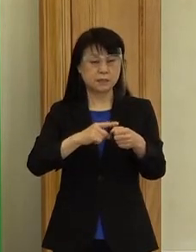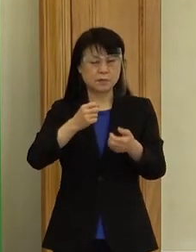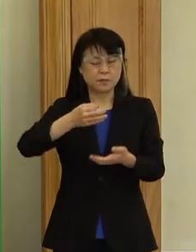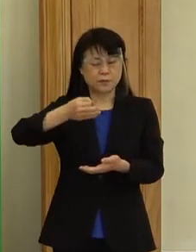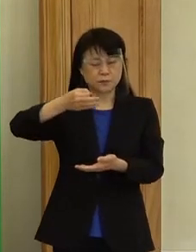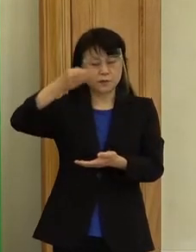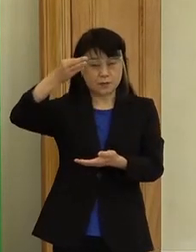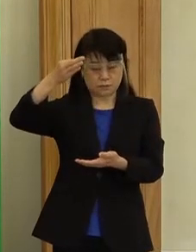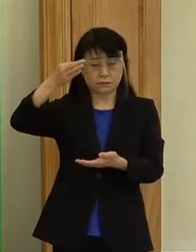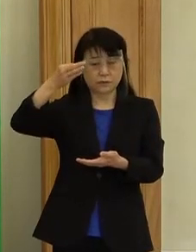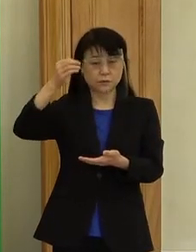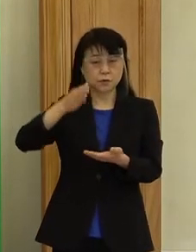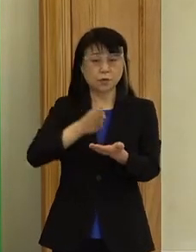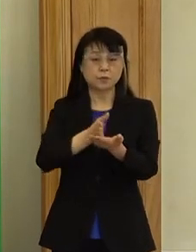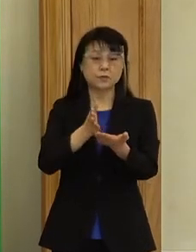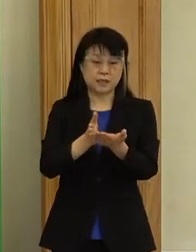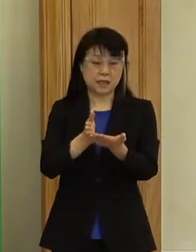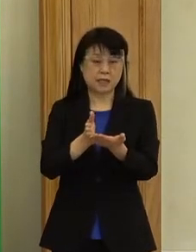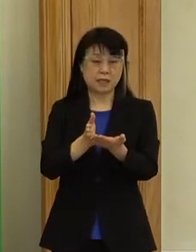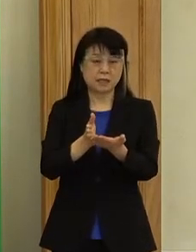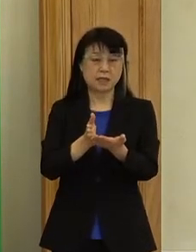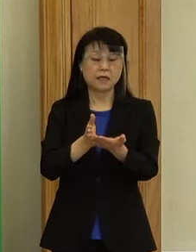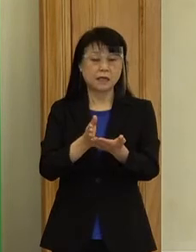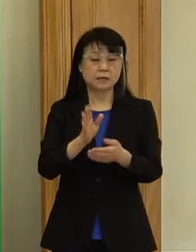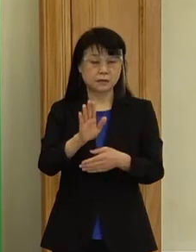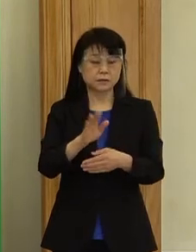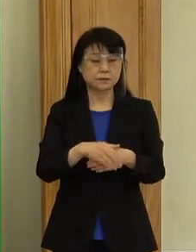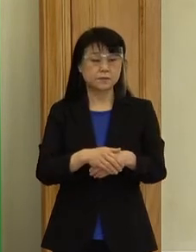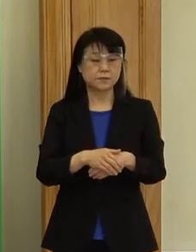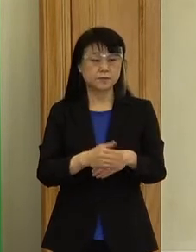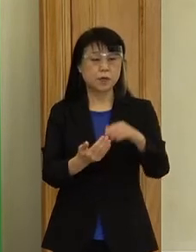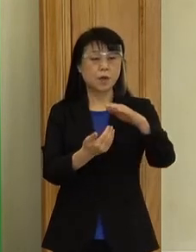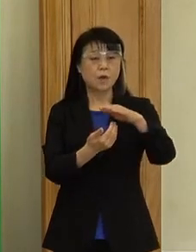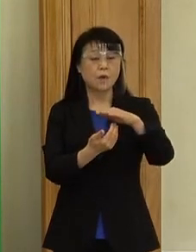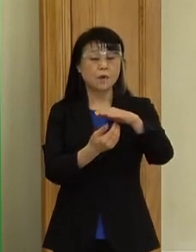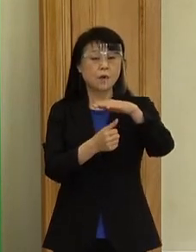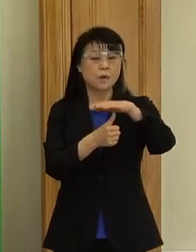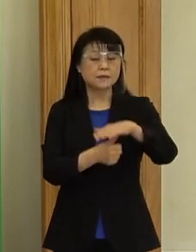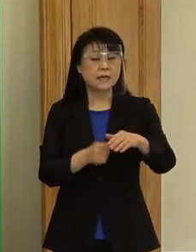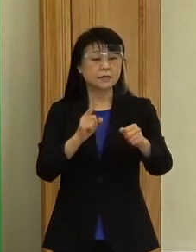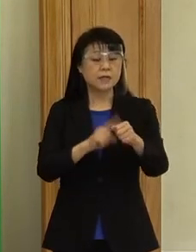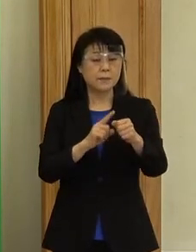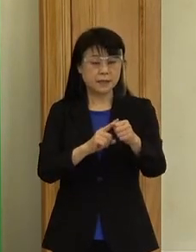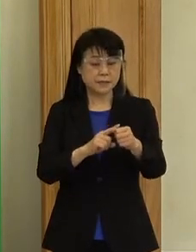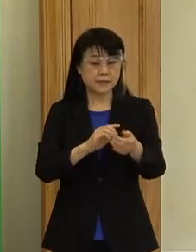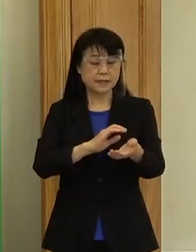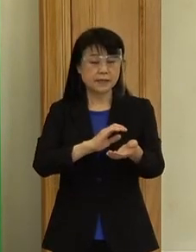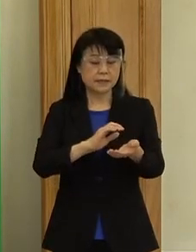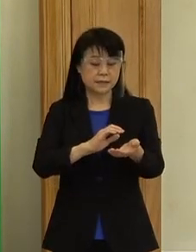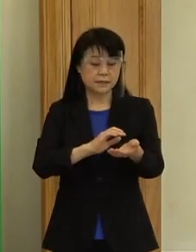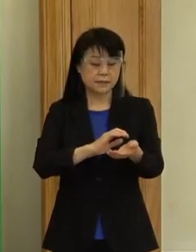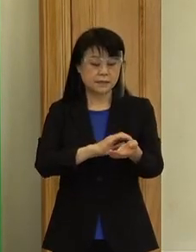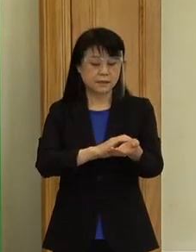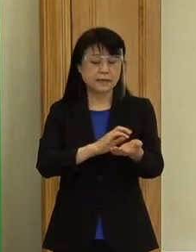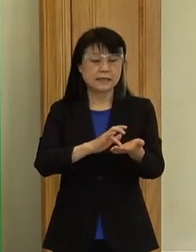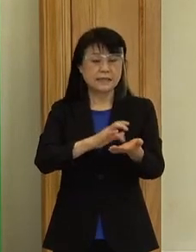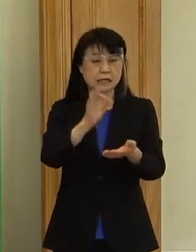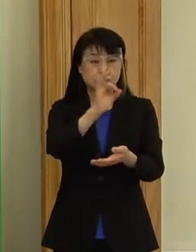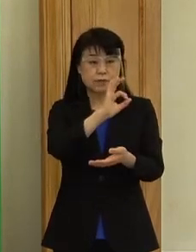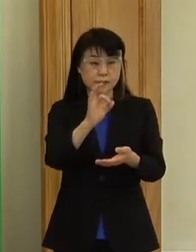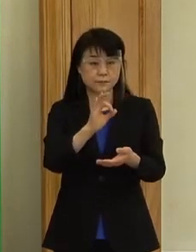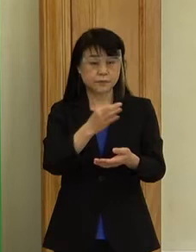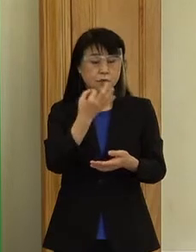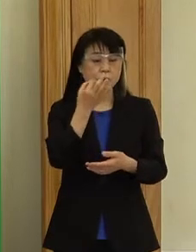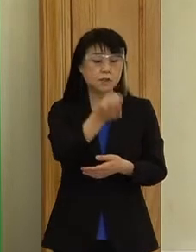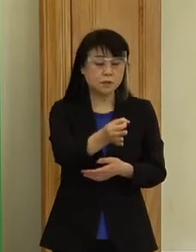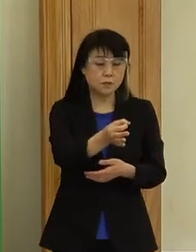ります。それを抑制していくために、の一つの手段として医薬品の、まあ、費用を下げていこうということで、